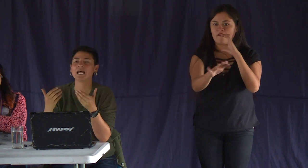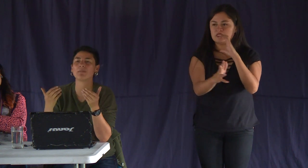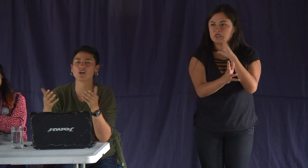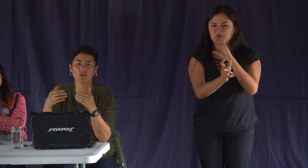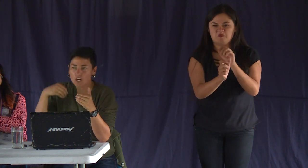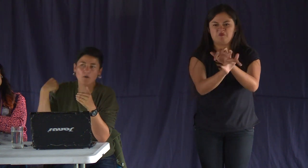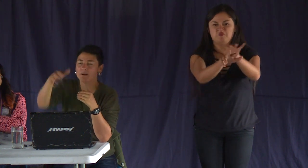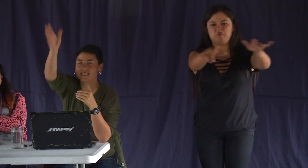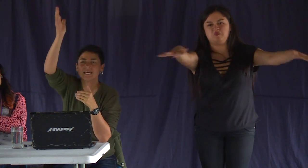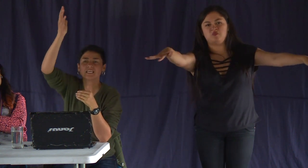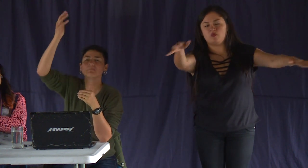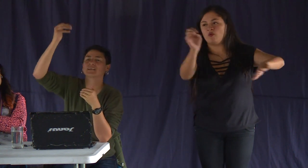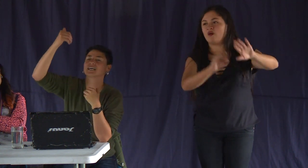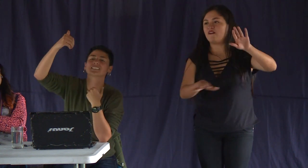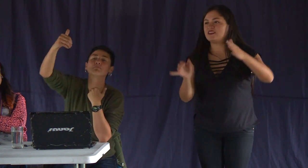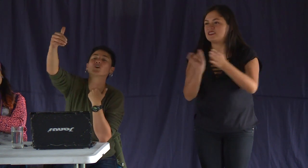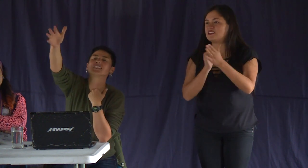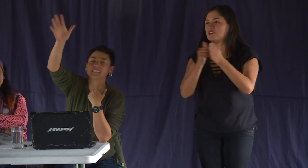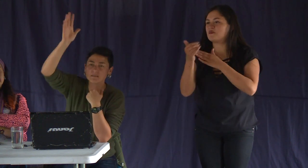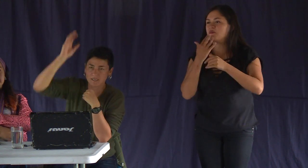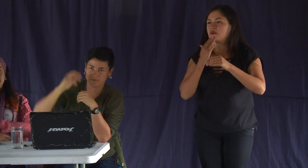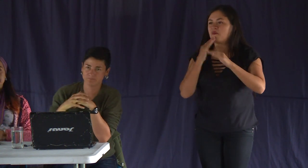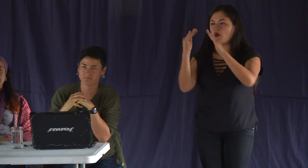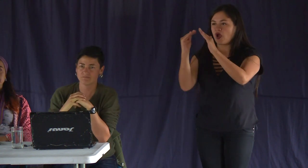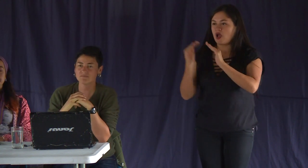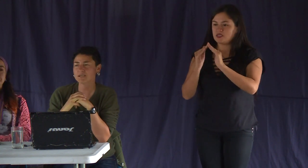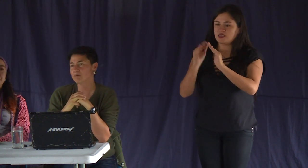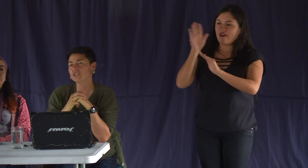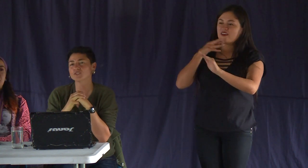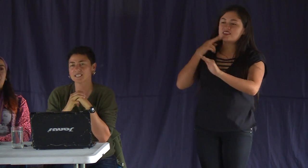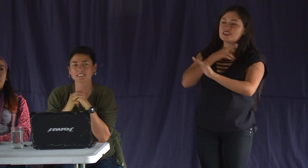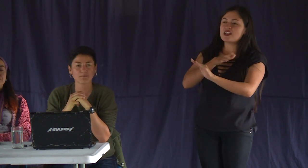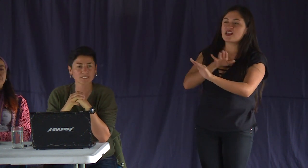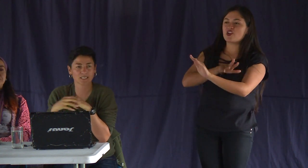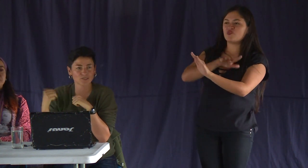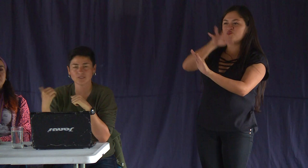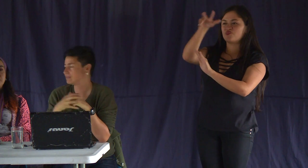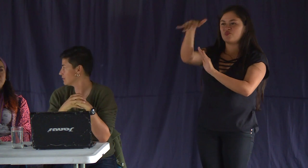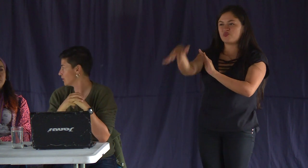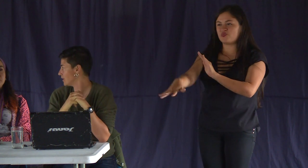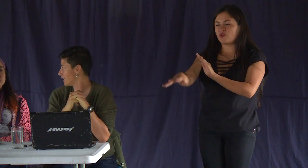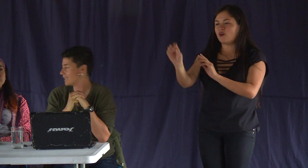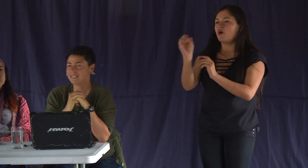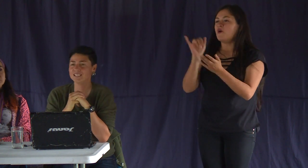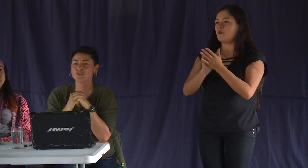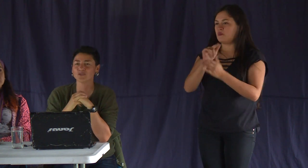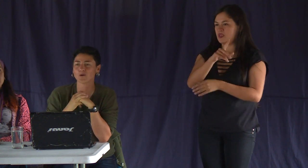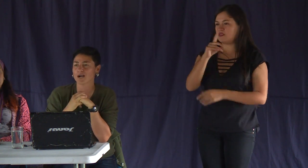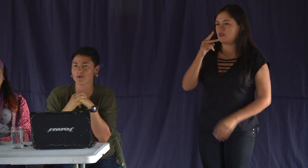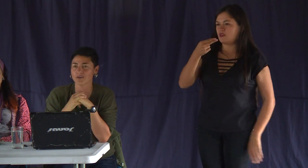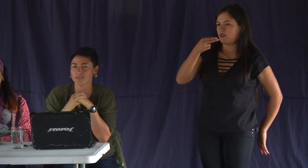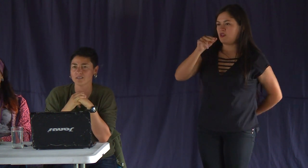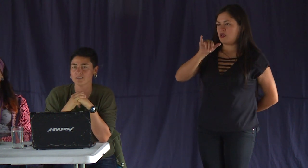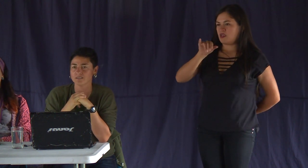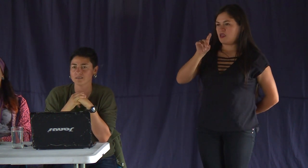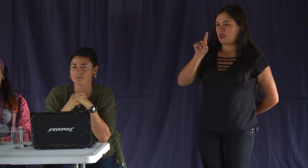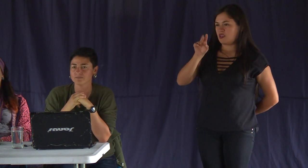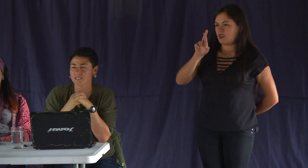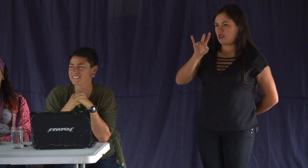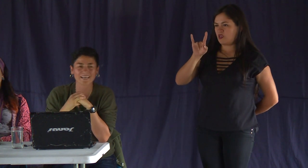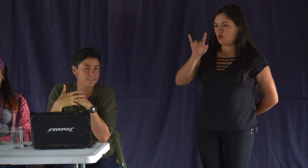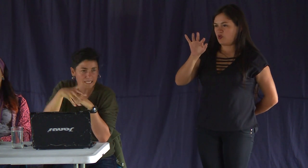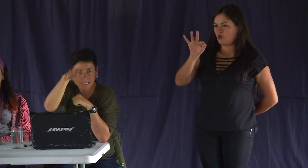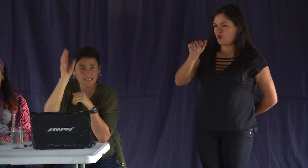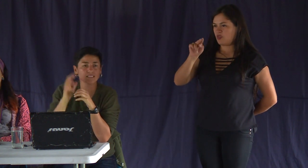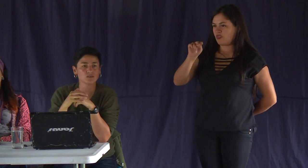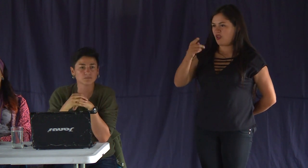tirar la mano del hombre y pasarse por encima. Por eso es que está pasando lo de Hidroituango.